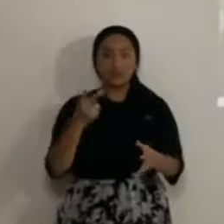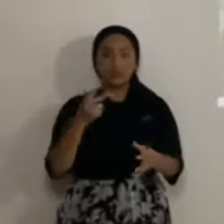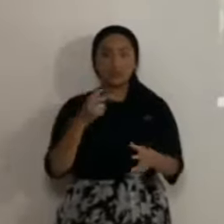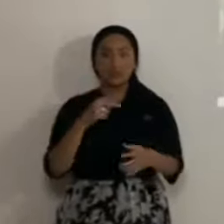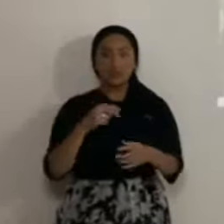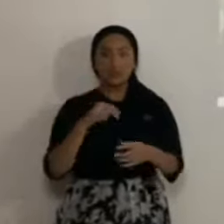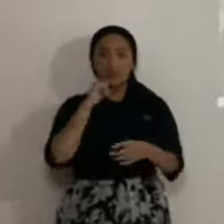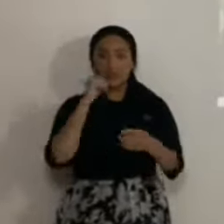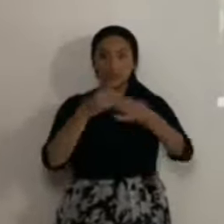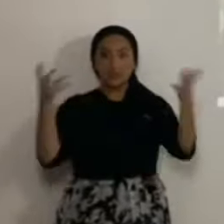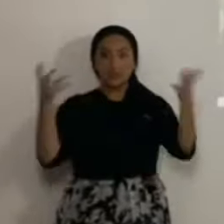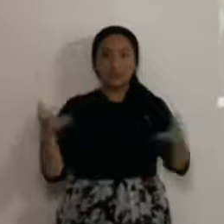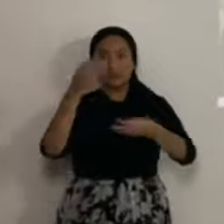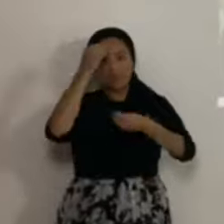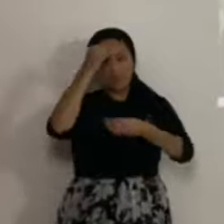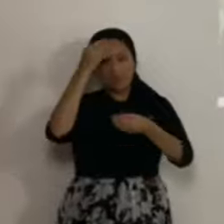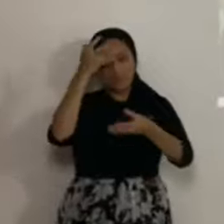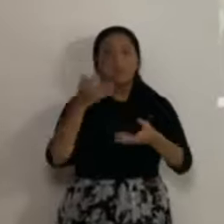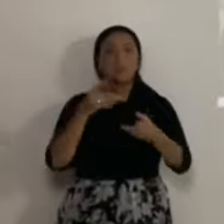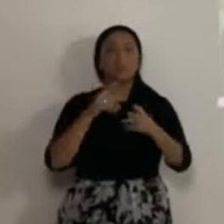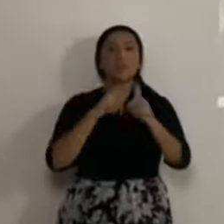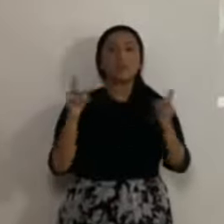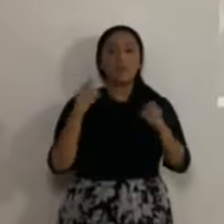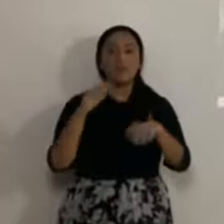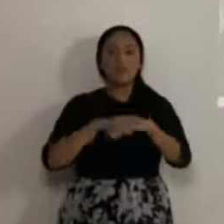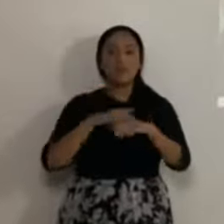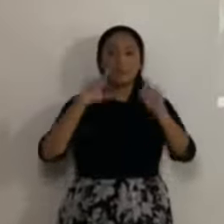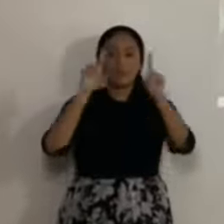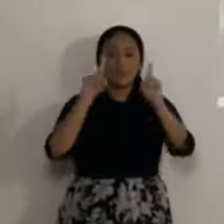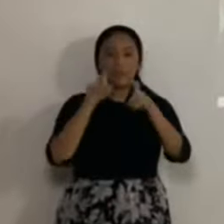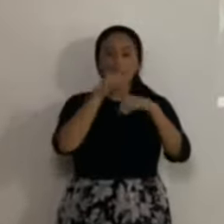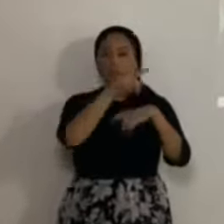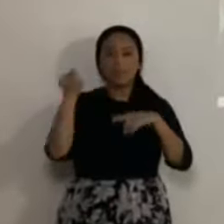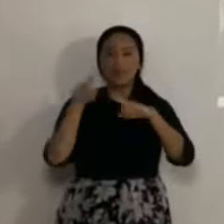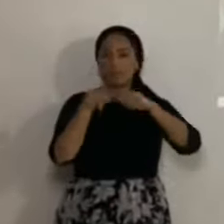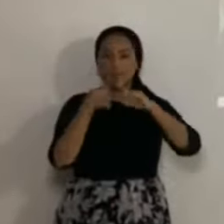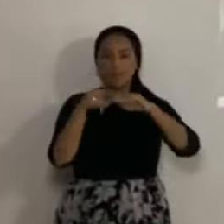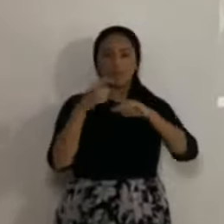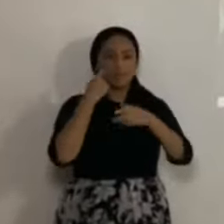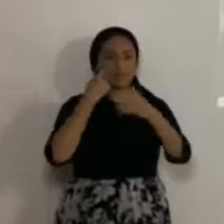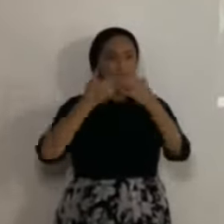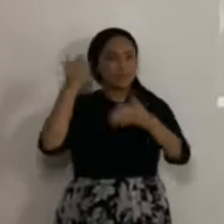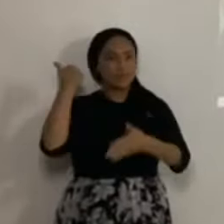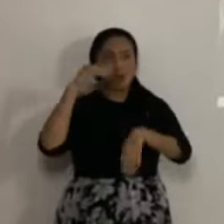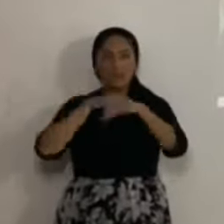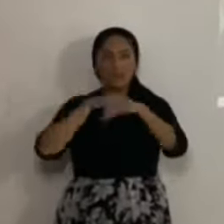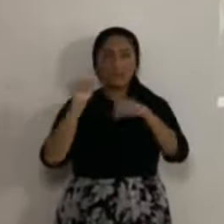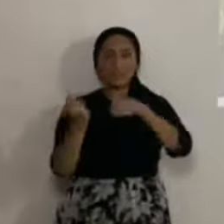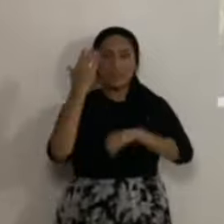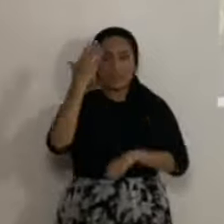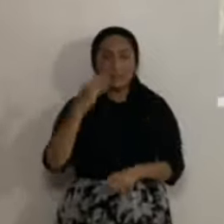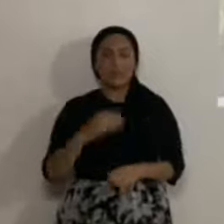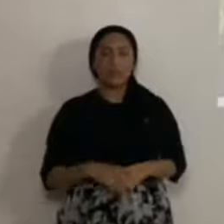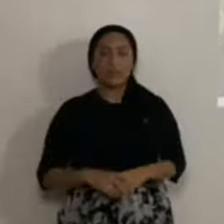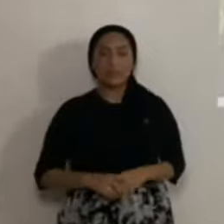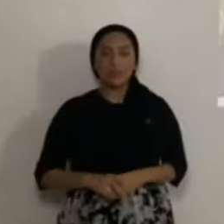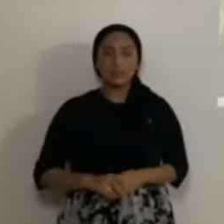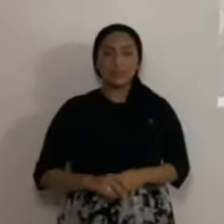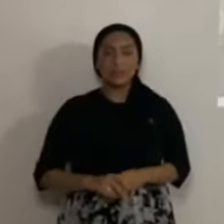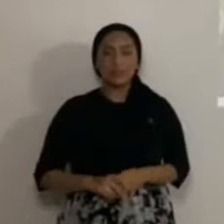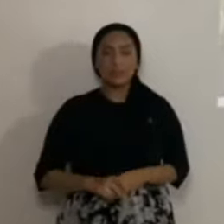por el exceso de información, los exámenes que contestaron el día en Shabbat. Se puede,